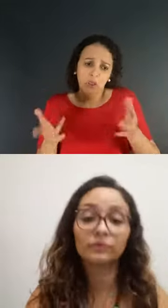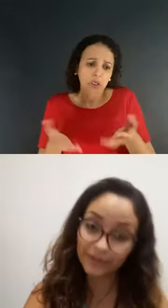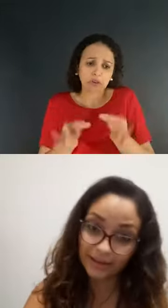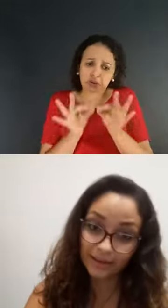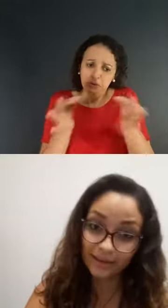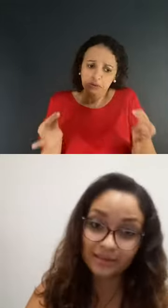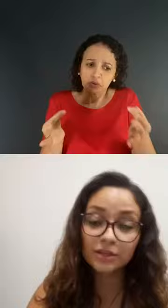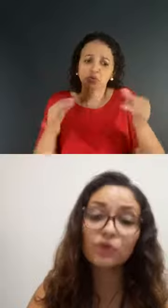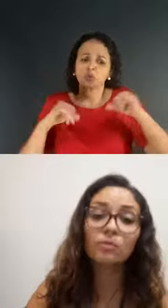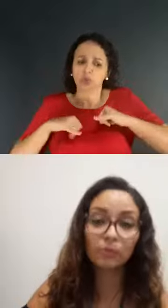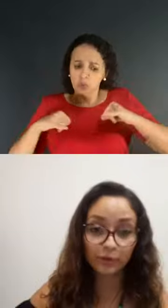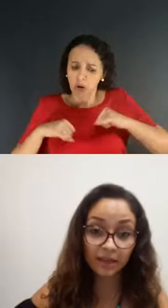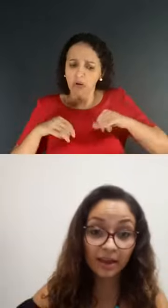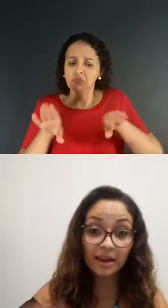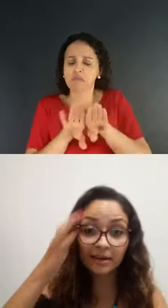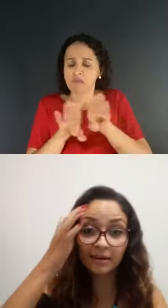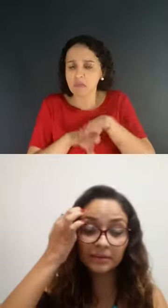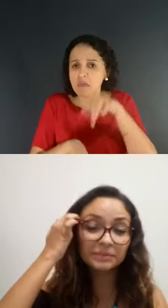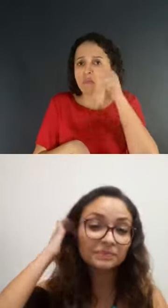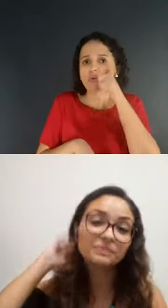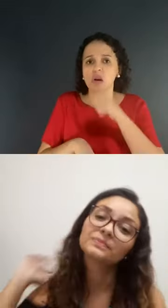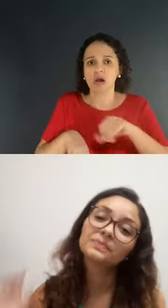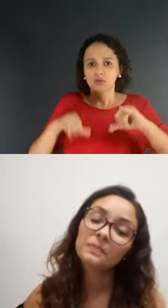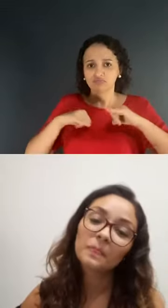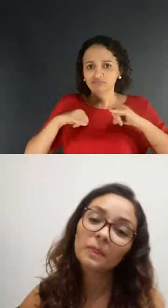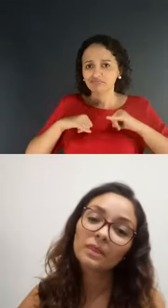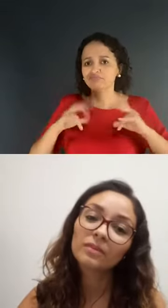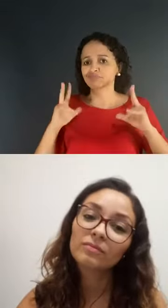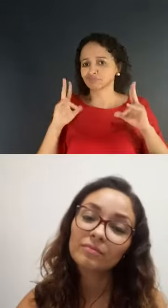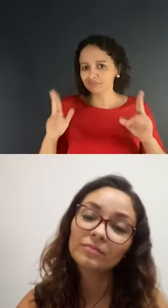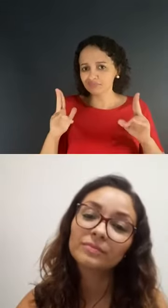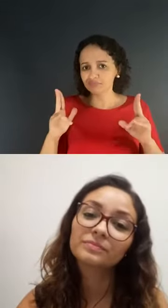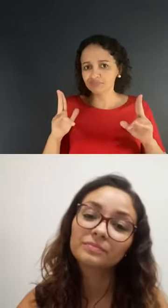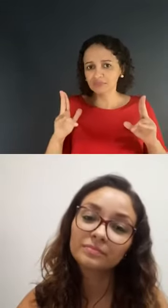pode sofrer, assim como mulher.